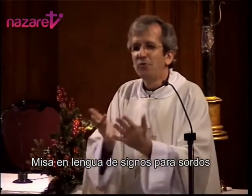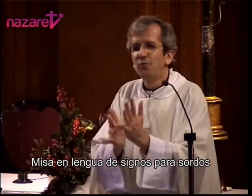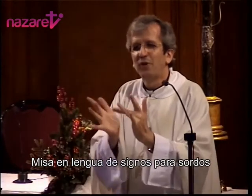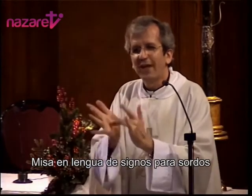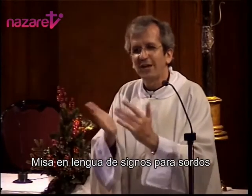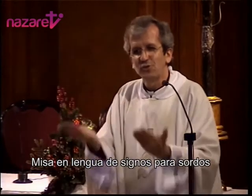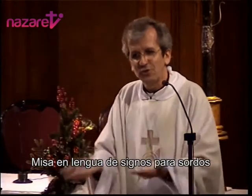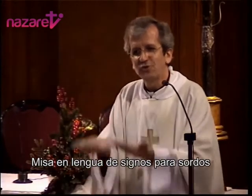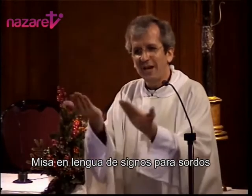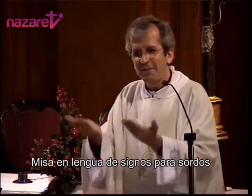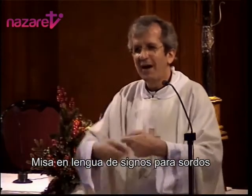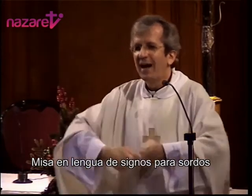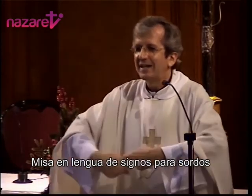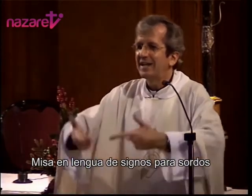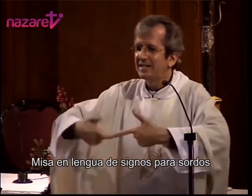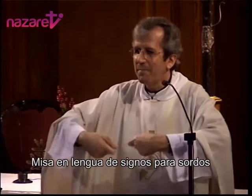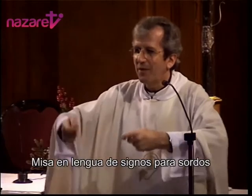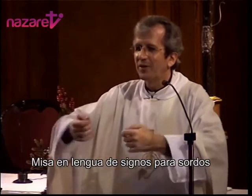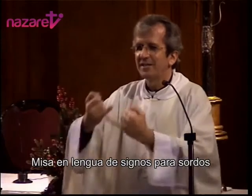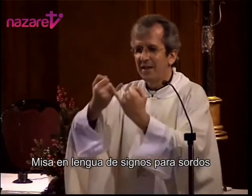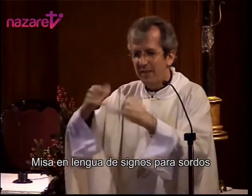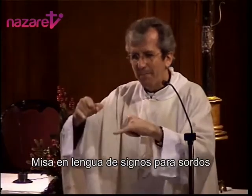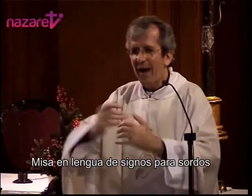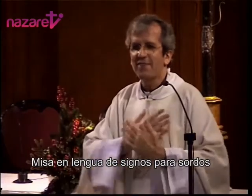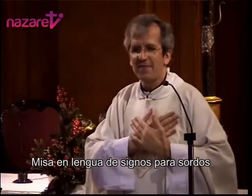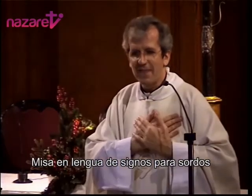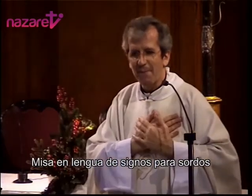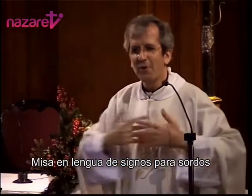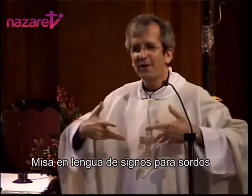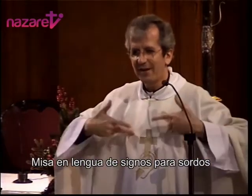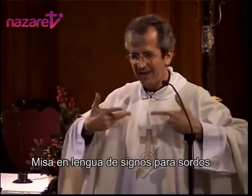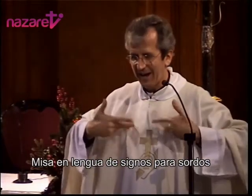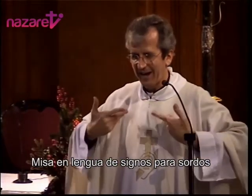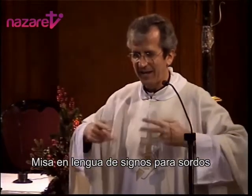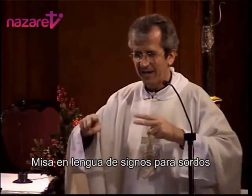mundo en que Jesús nos anima a ser sembradores de paz, de amor y de alegría.